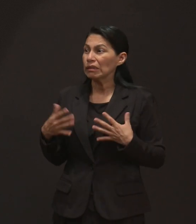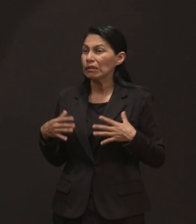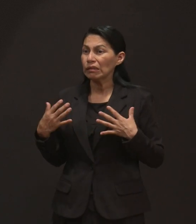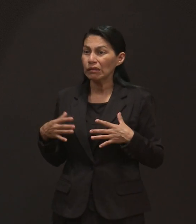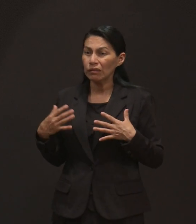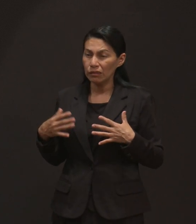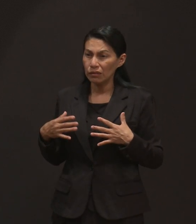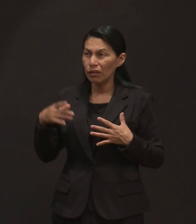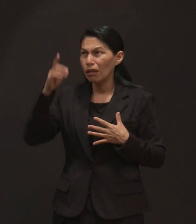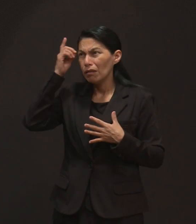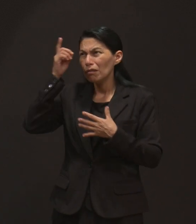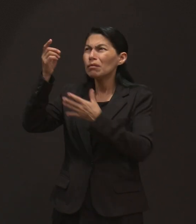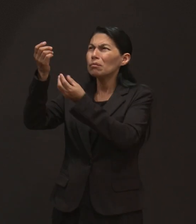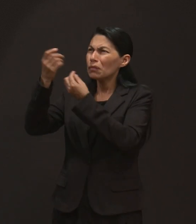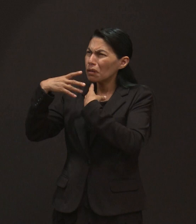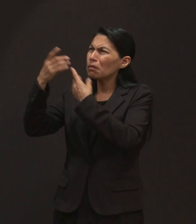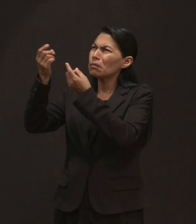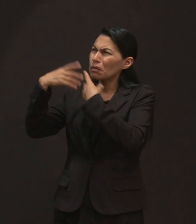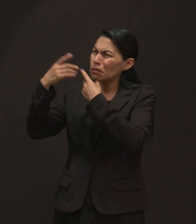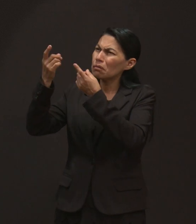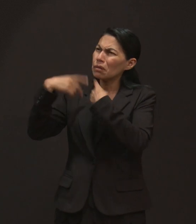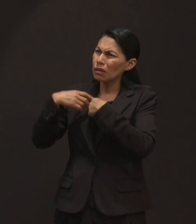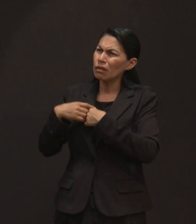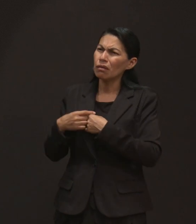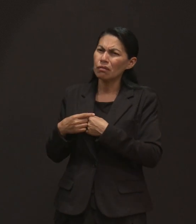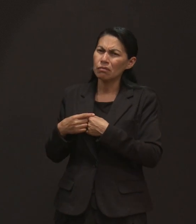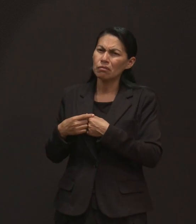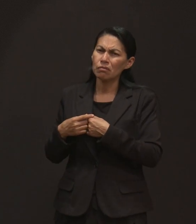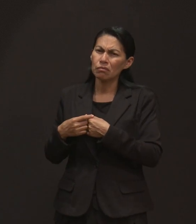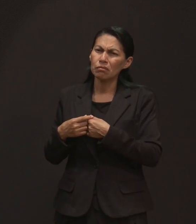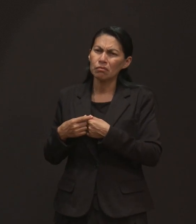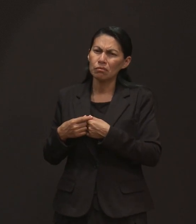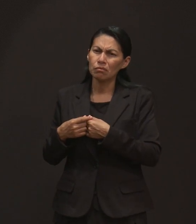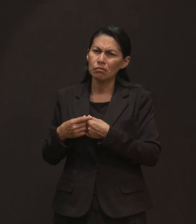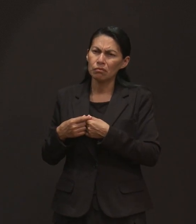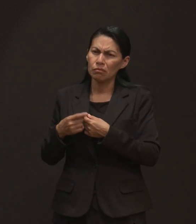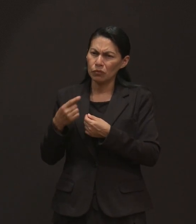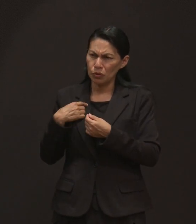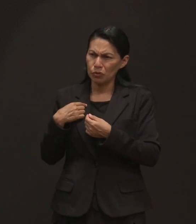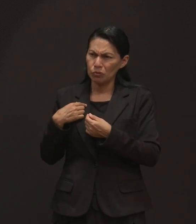alguna situación, Dios me ha provisto el dinero así en la calle.